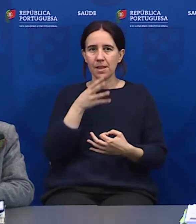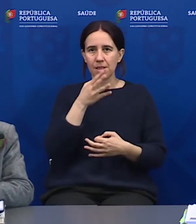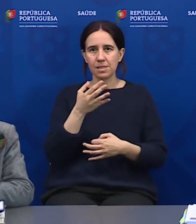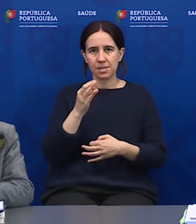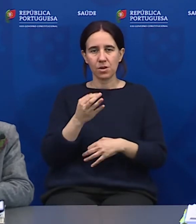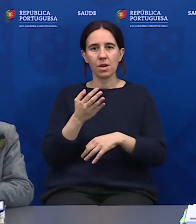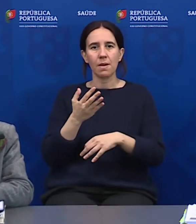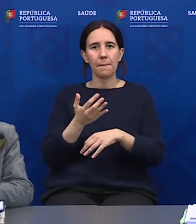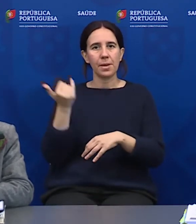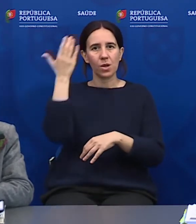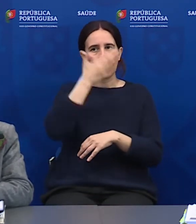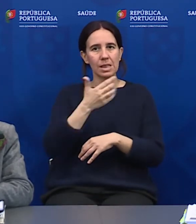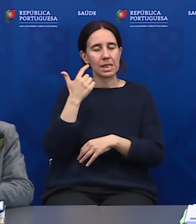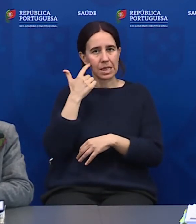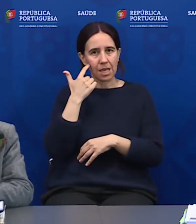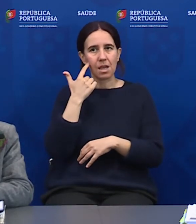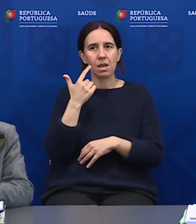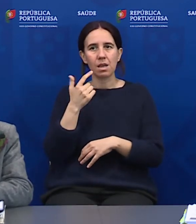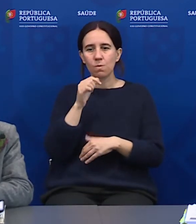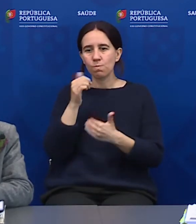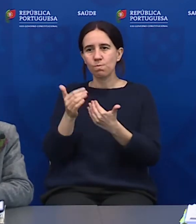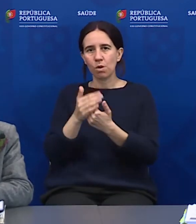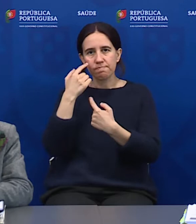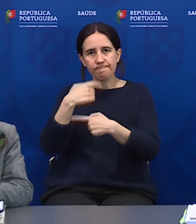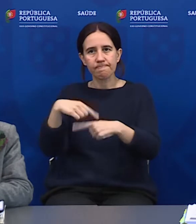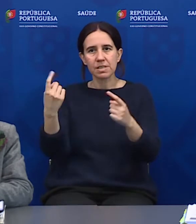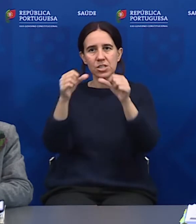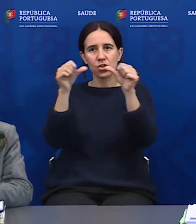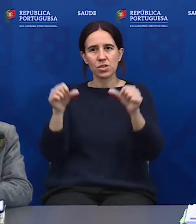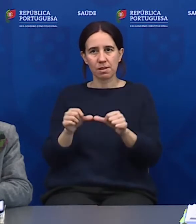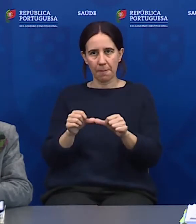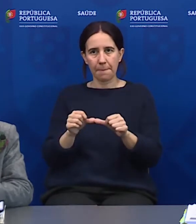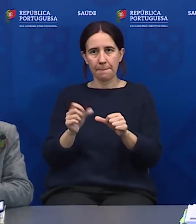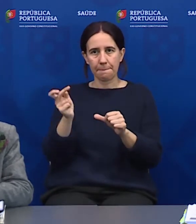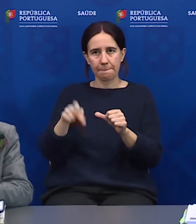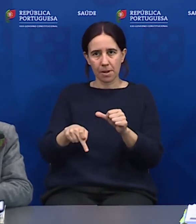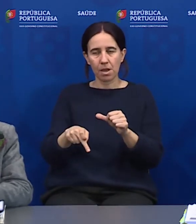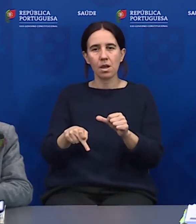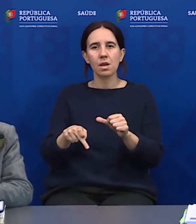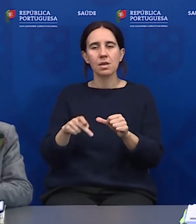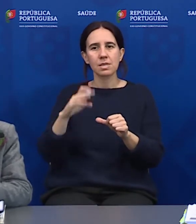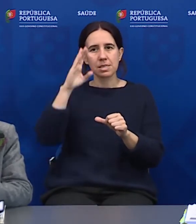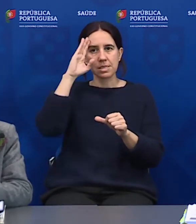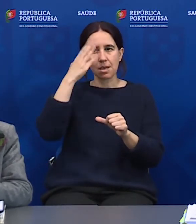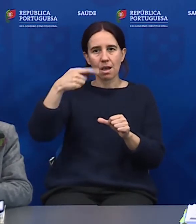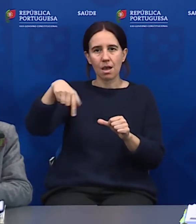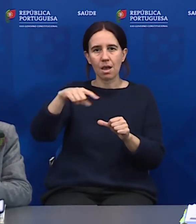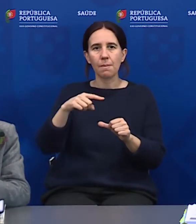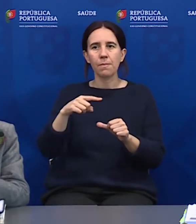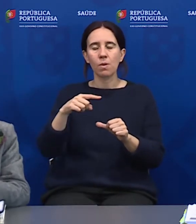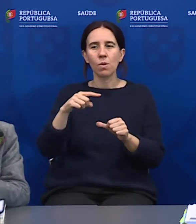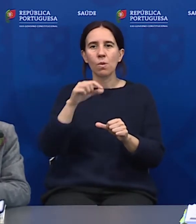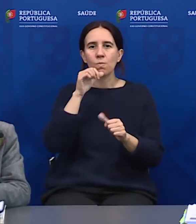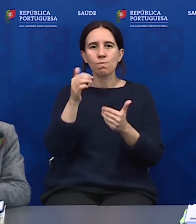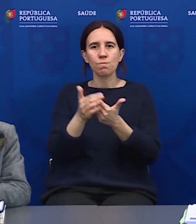meia-noite, todos os óbitos são reportados pelo sistema SIC. Como vocês sabem, não é possível reportar e ocorrer uma morte